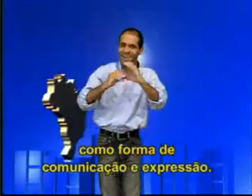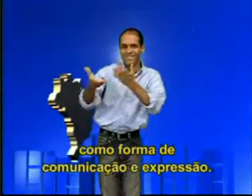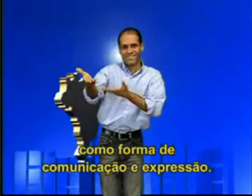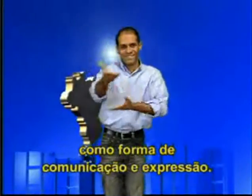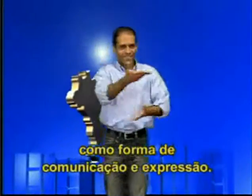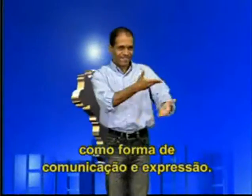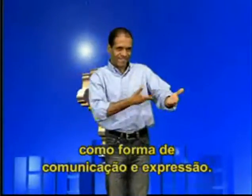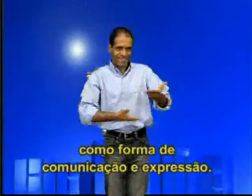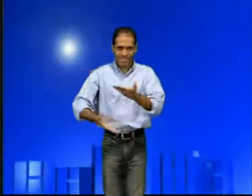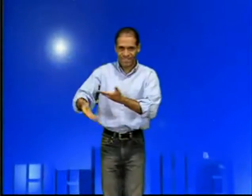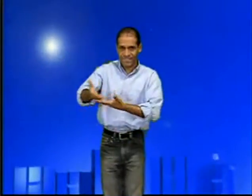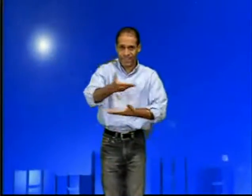expressão.